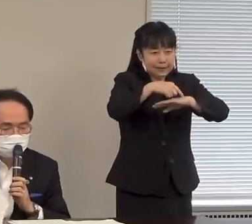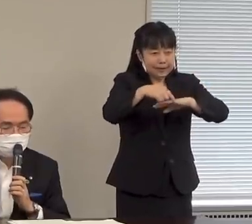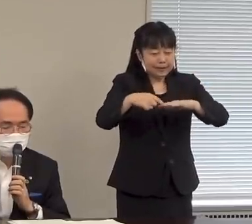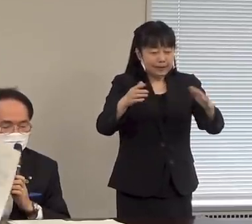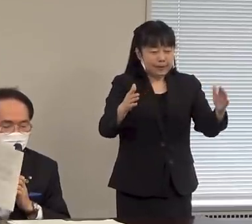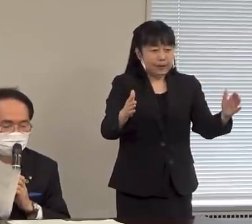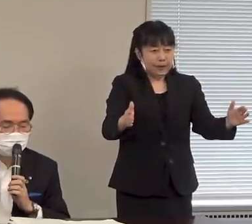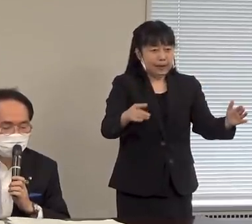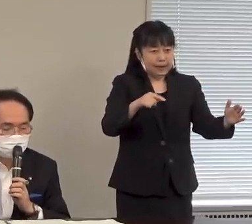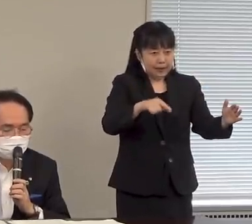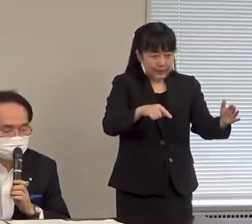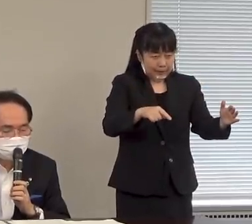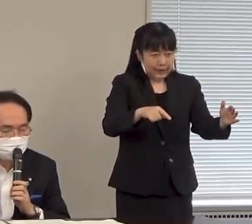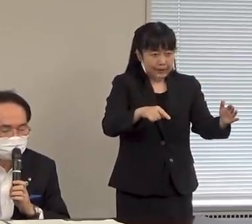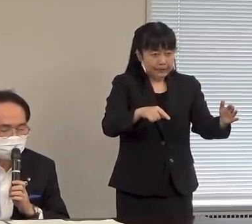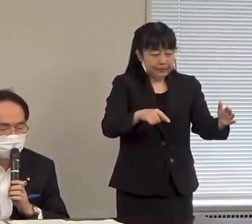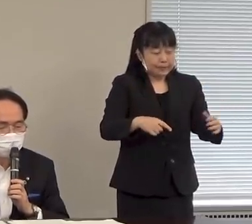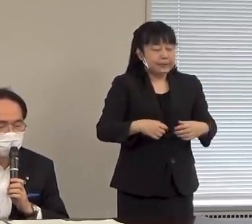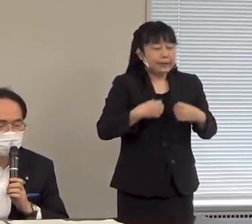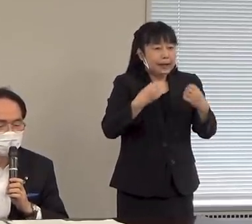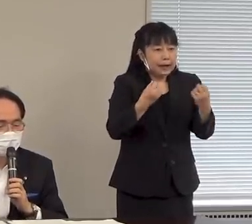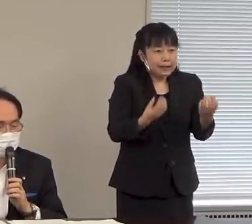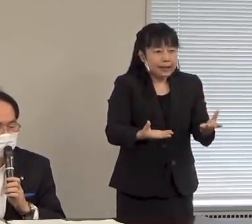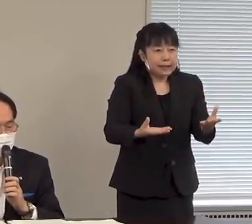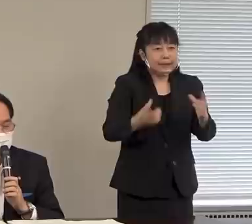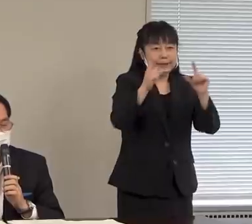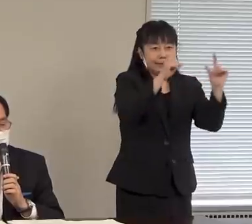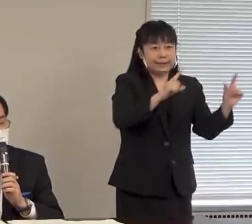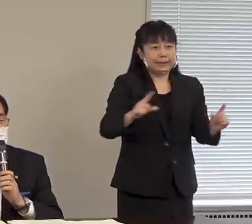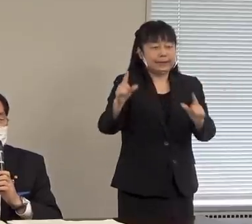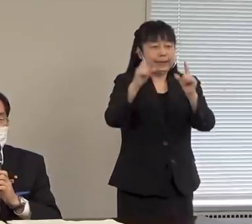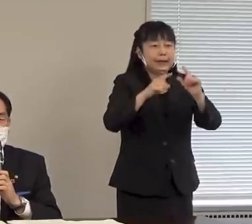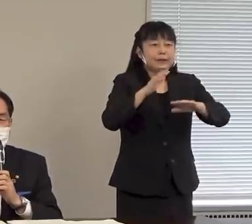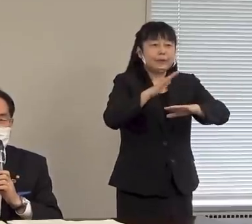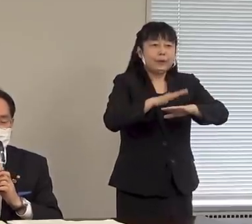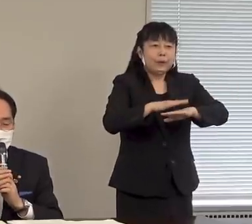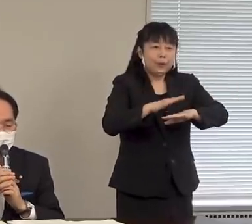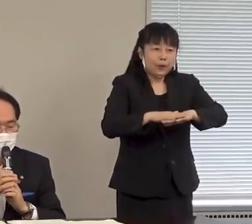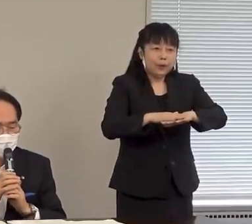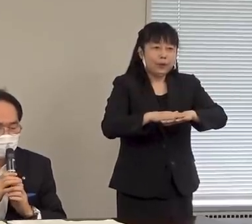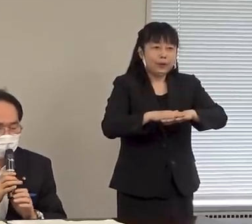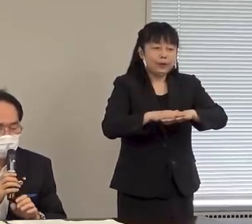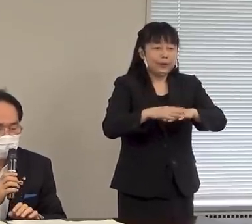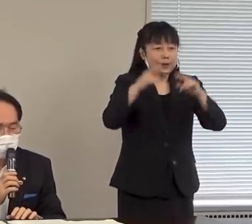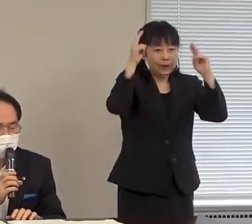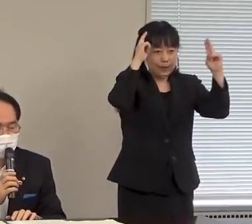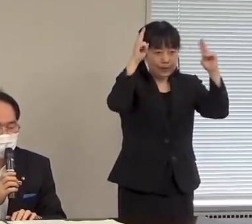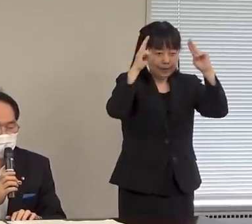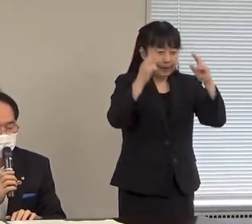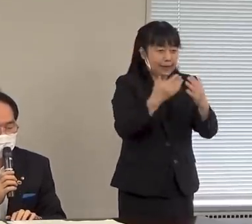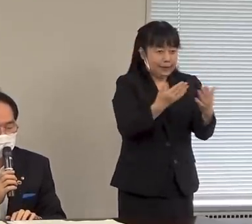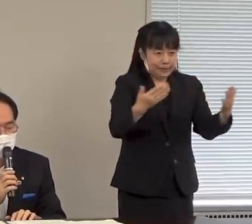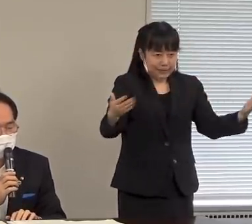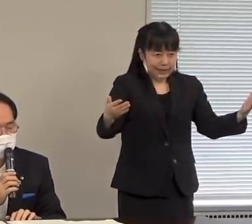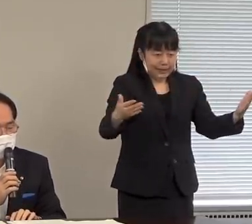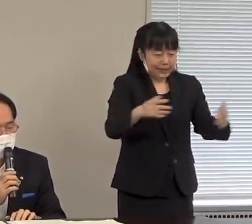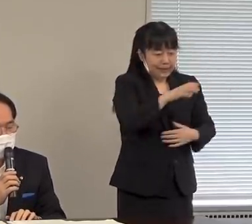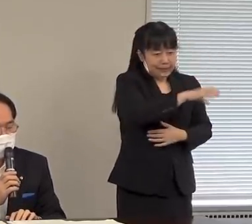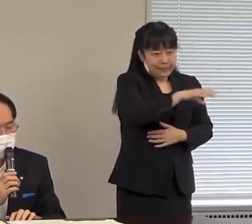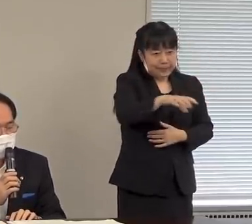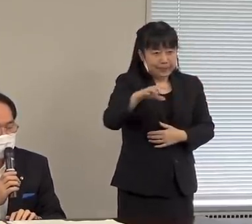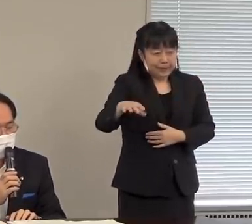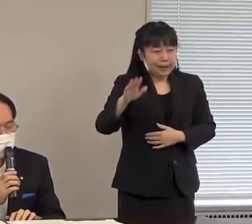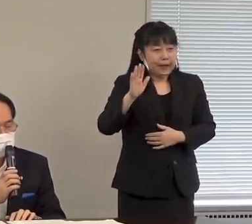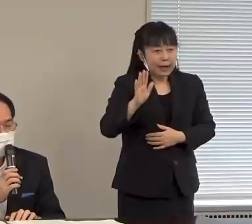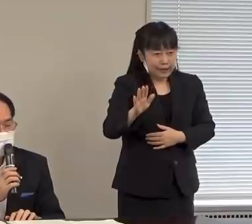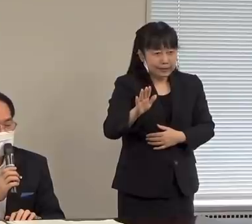ましては、これまでも新しい生活様式や業種ごとに策定されます感染拡大予防ガイドライン等に基づく適